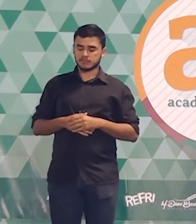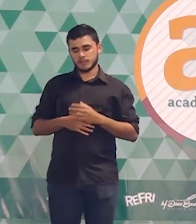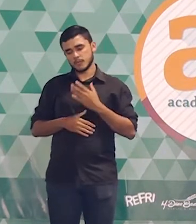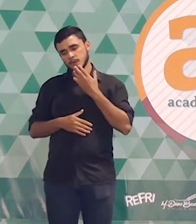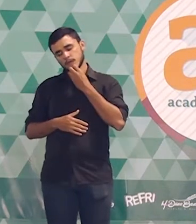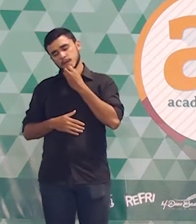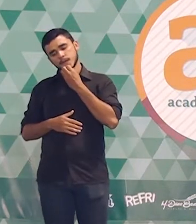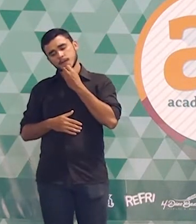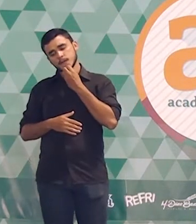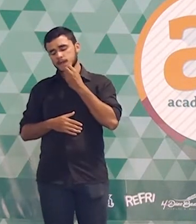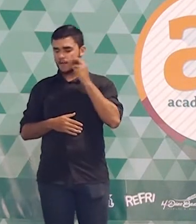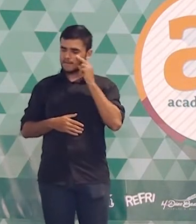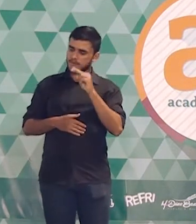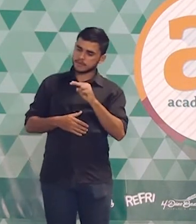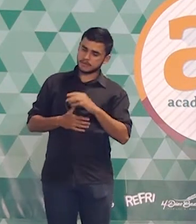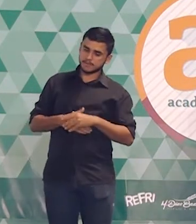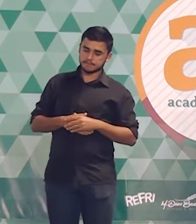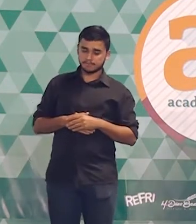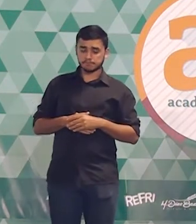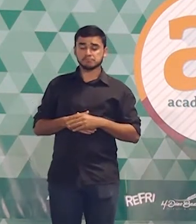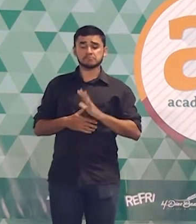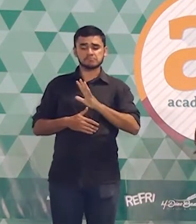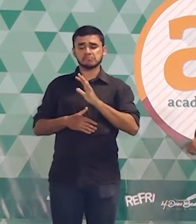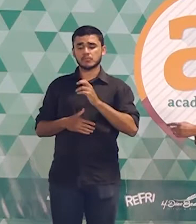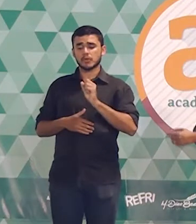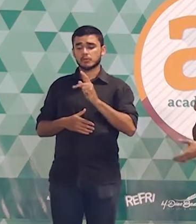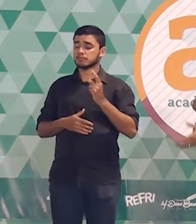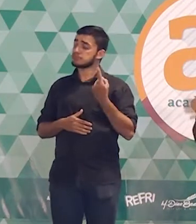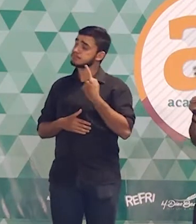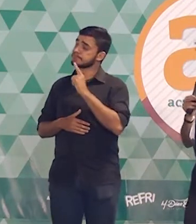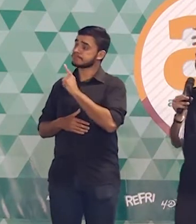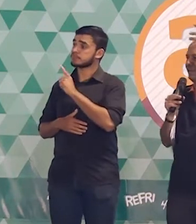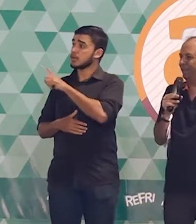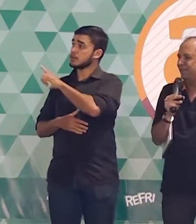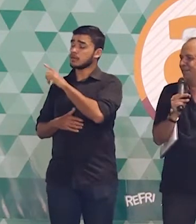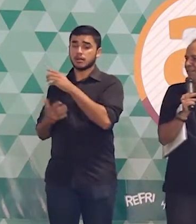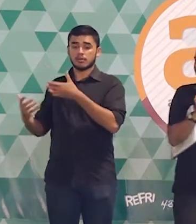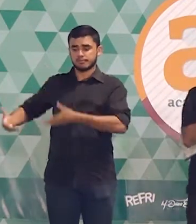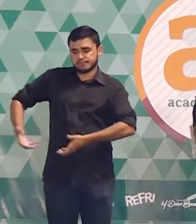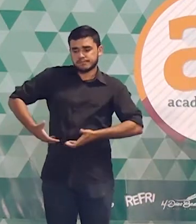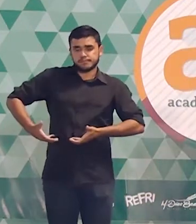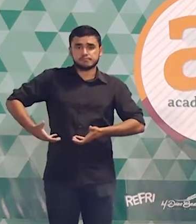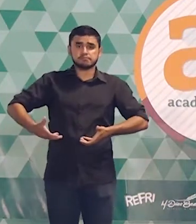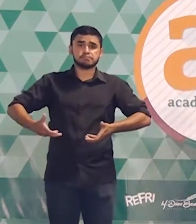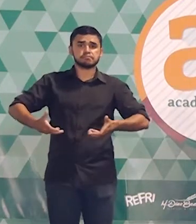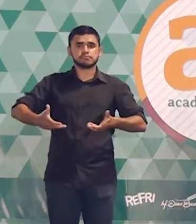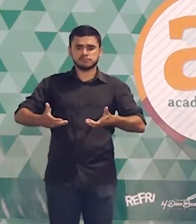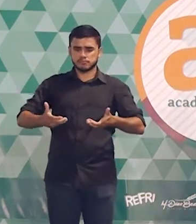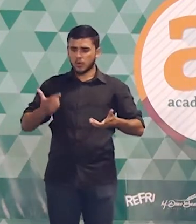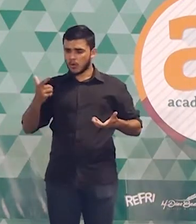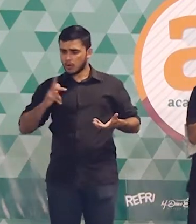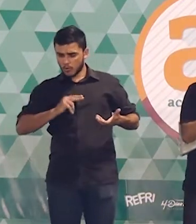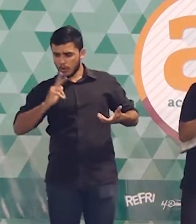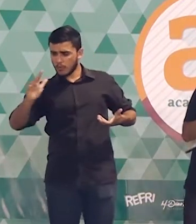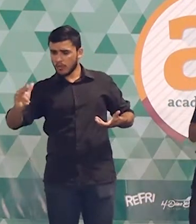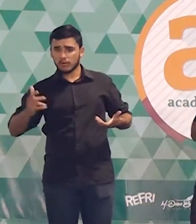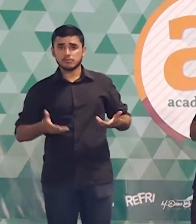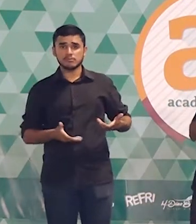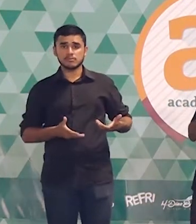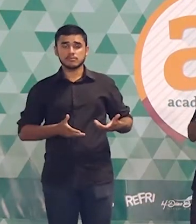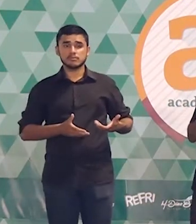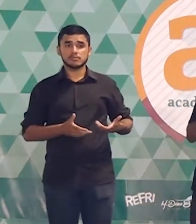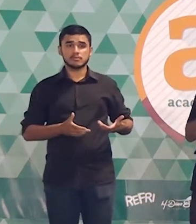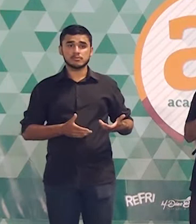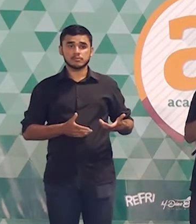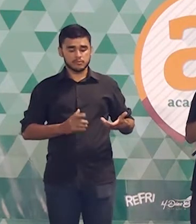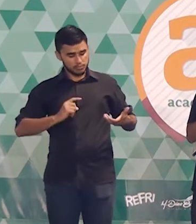olhou aquilo quebrado, saiu. Depois de um tempo ele voltou com outra. Outra igual. Ele escreveu